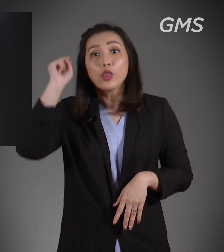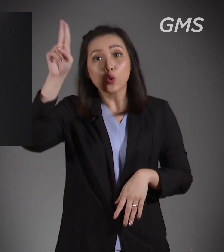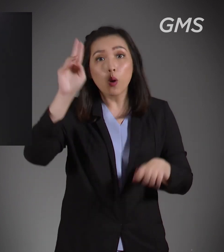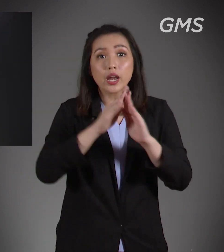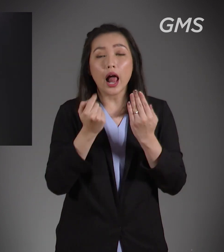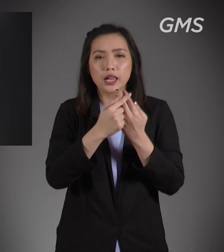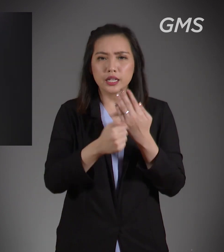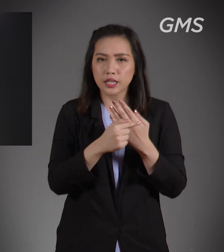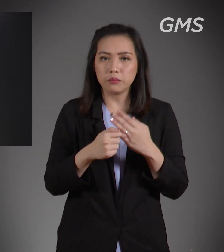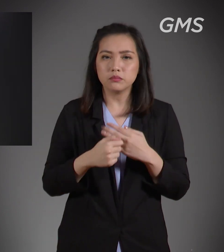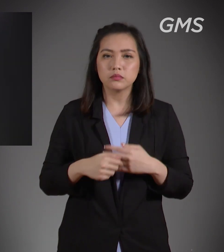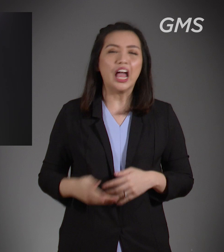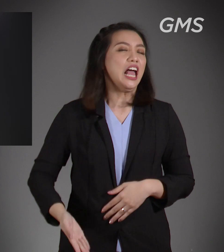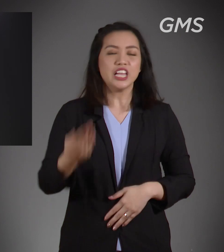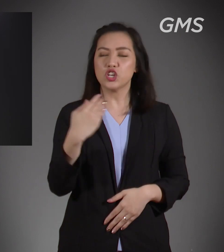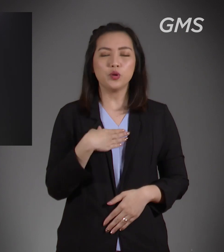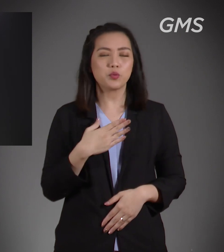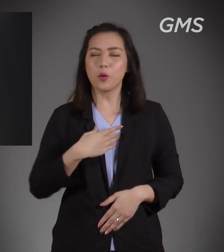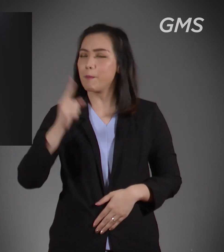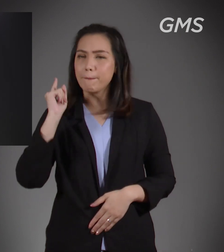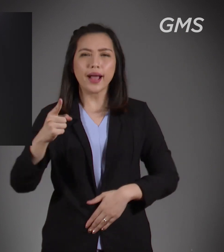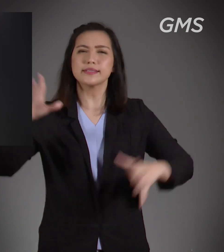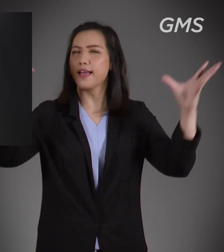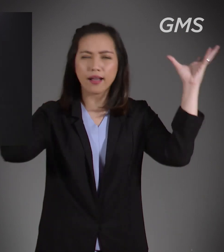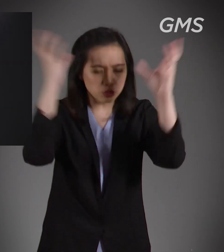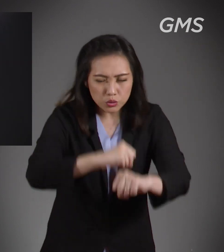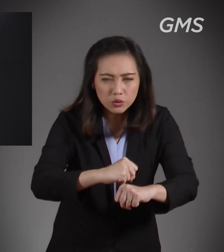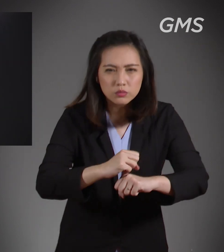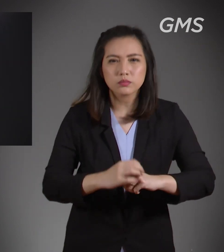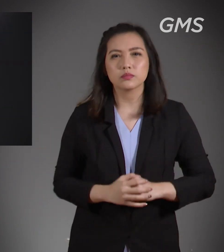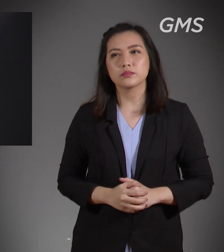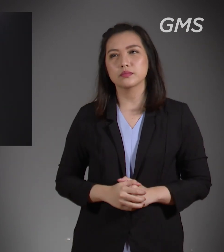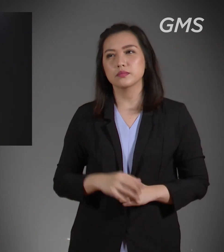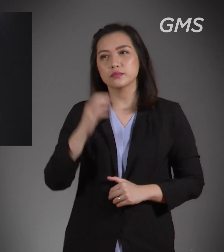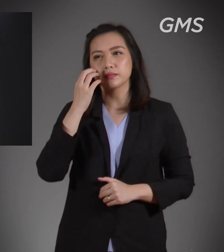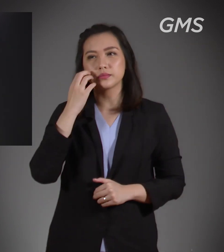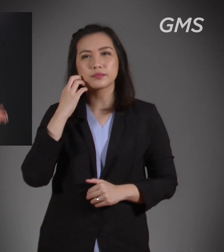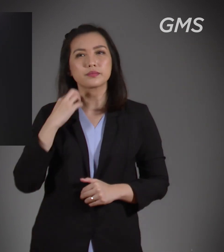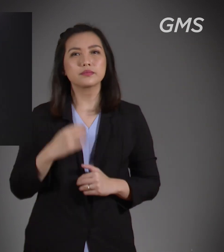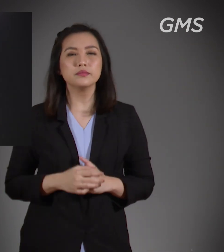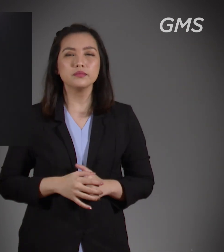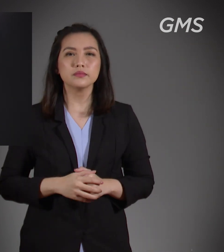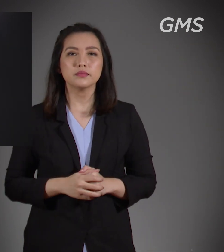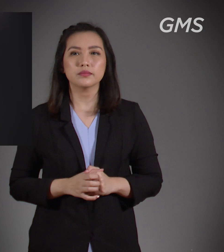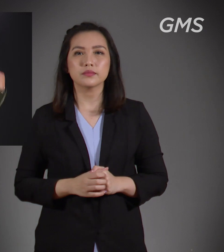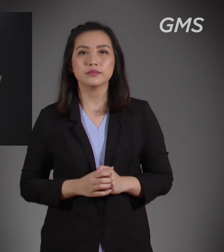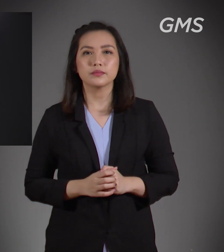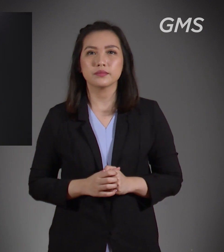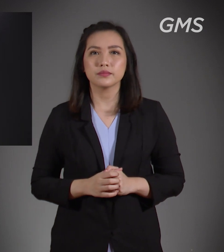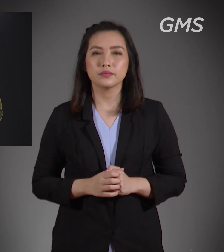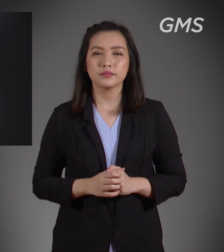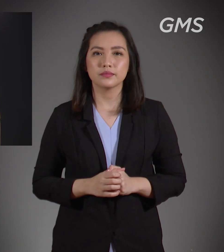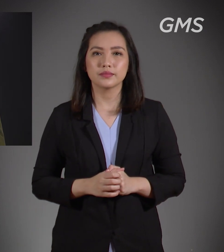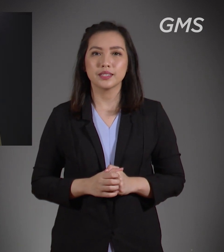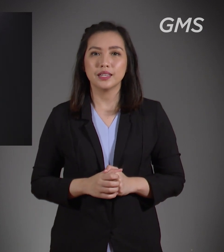mana besarkan. Tergantung aja kayak sera-sera whatever will be. Dunia mau bawa ke LGBT, mau bawa kemana. Saya bisa apa sama anak saya? Anak saya tidak punya sabuk